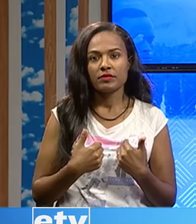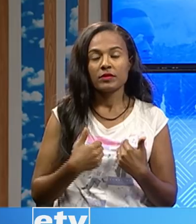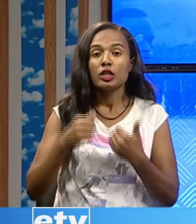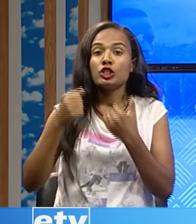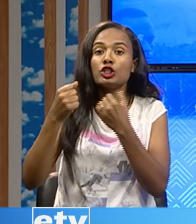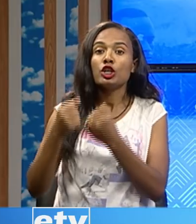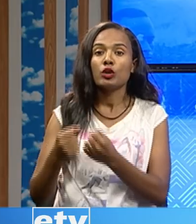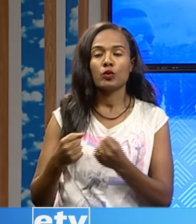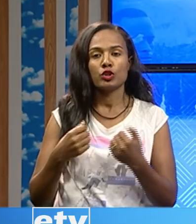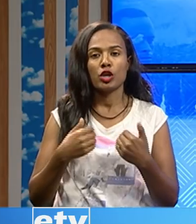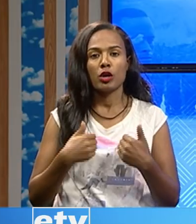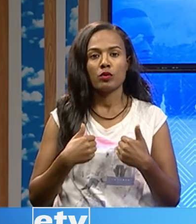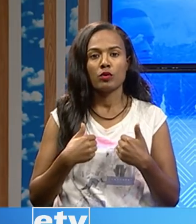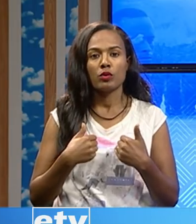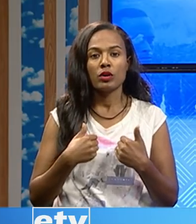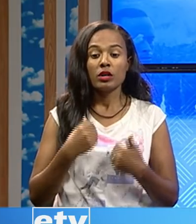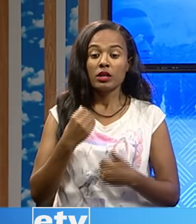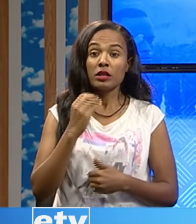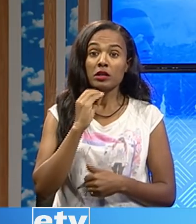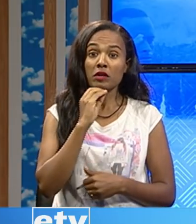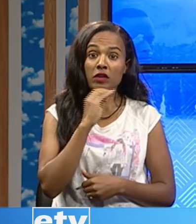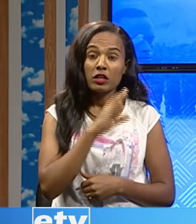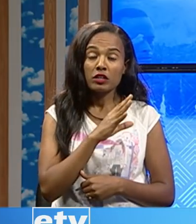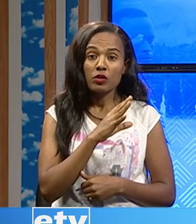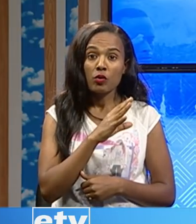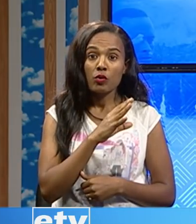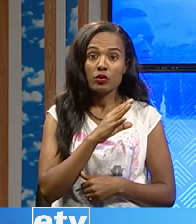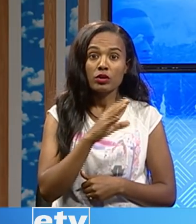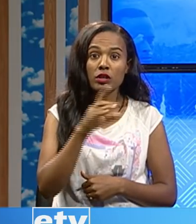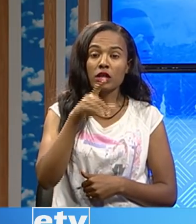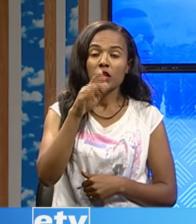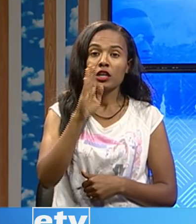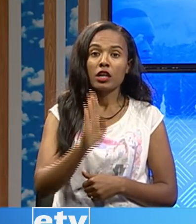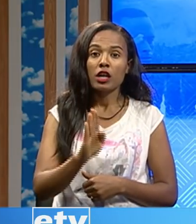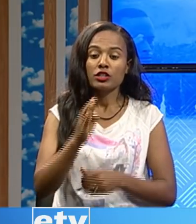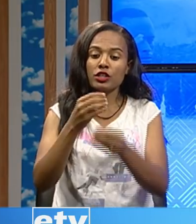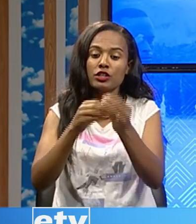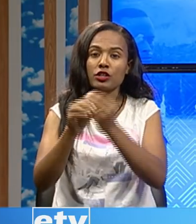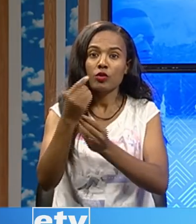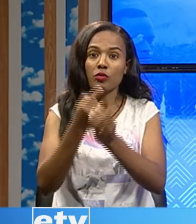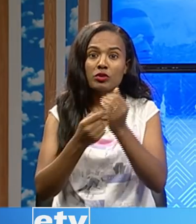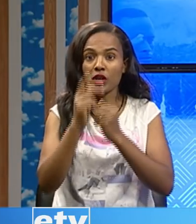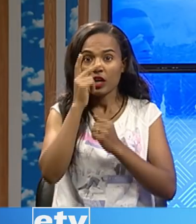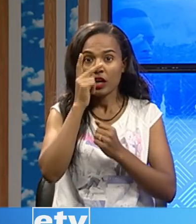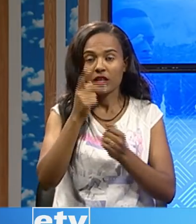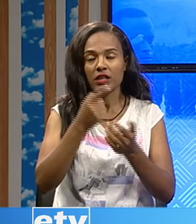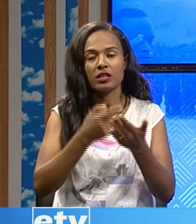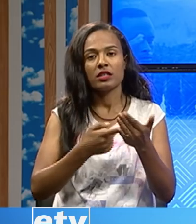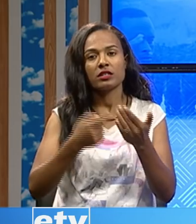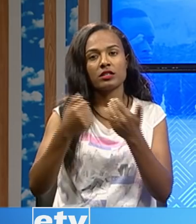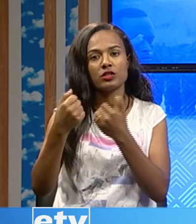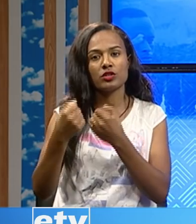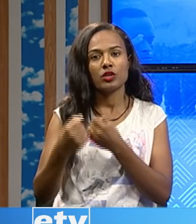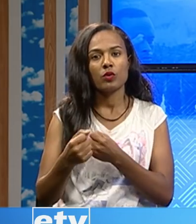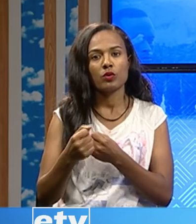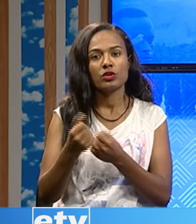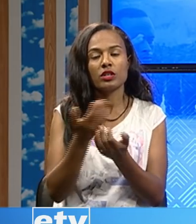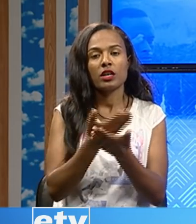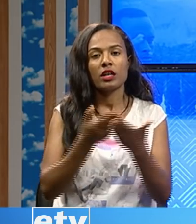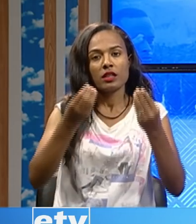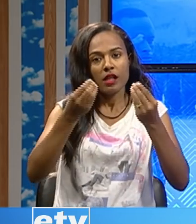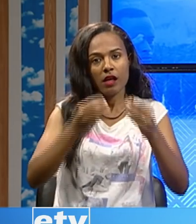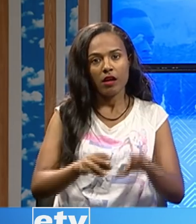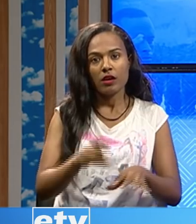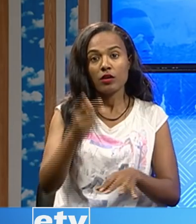ጀግኖች አሉ። የፈረሰውን ክላሽ የሸጠውን ምናምን ብቻ ካየህ የነዚህን ጀግኖች ነገር ታጣለህ።